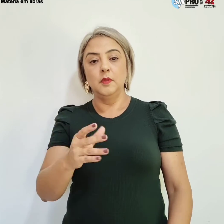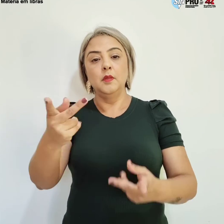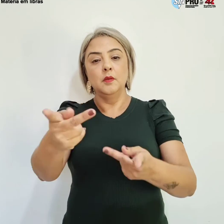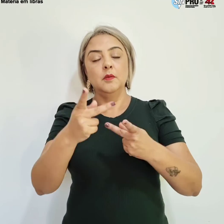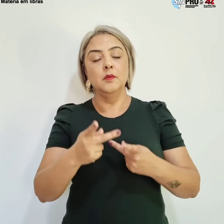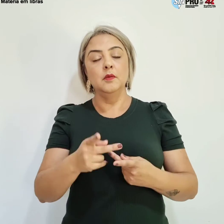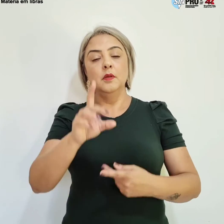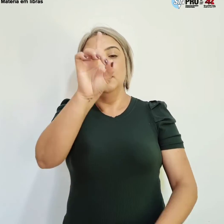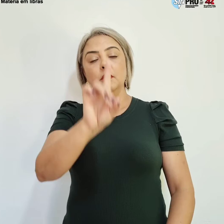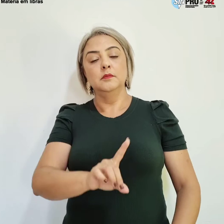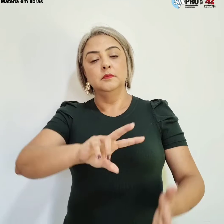colegiada do Simpro-DF.